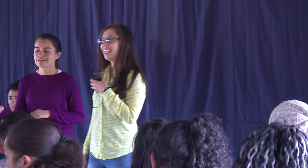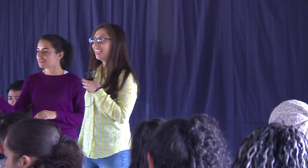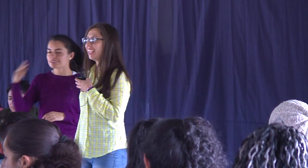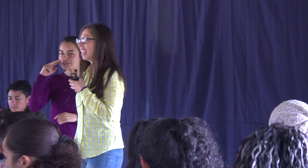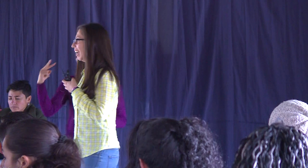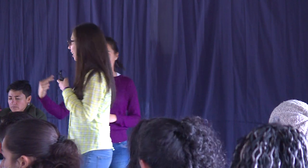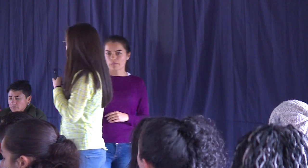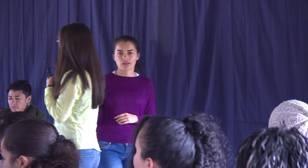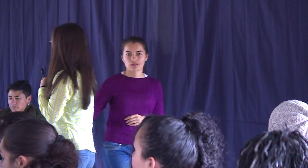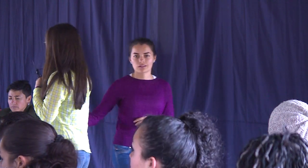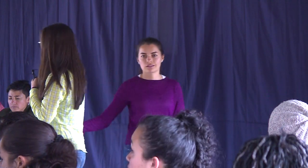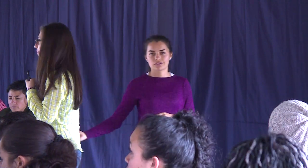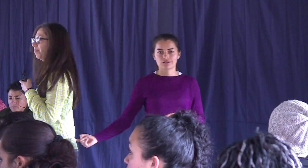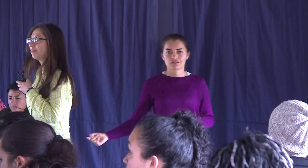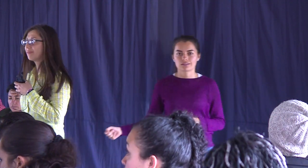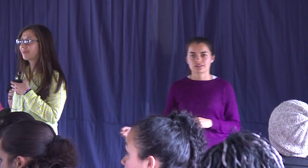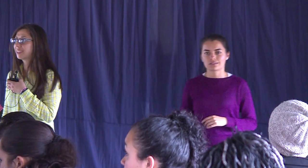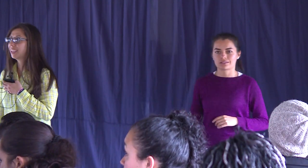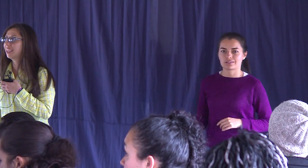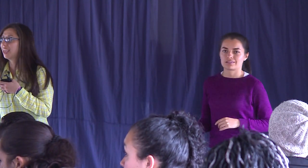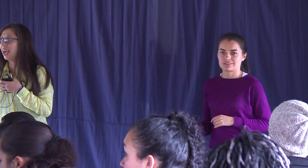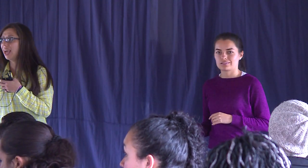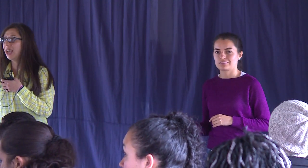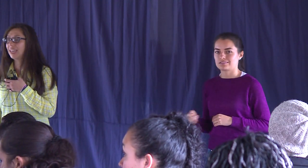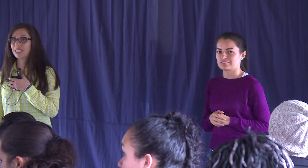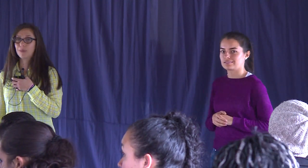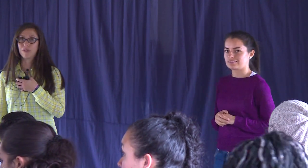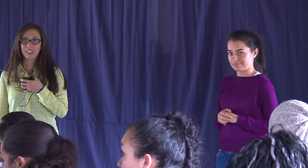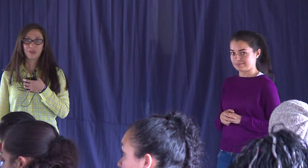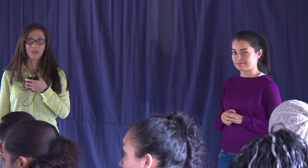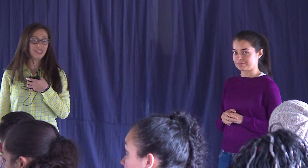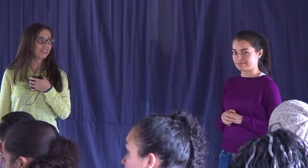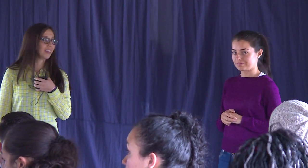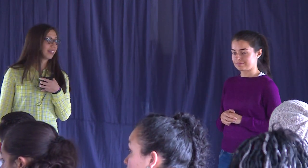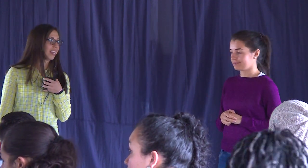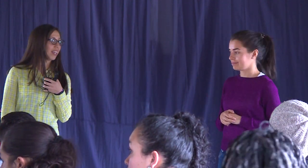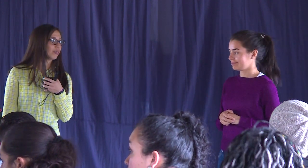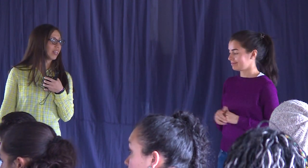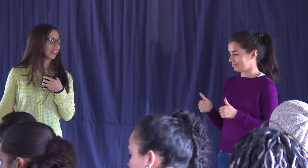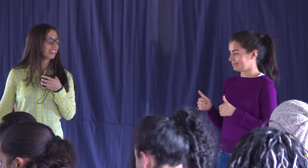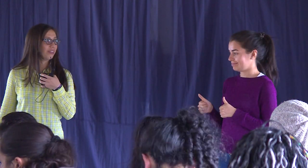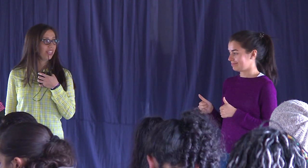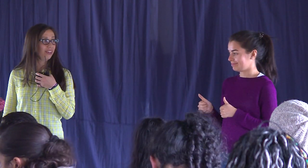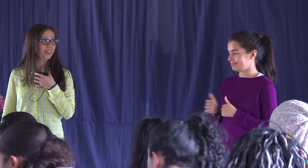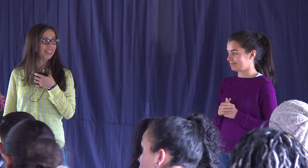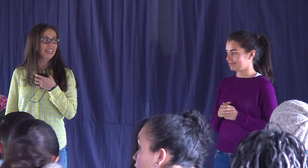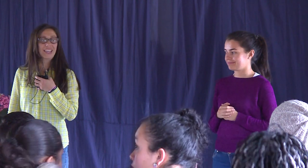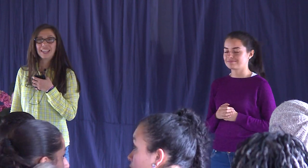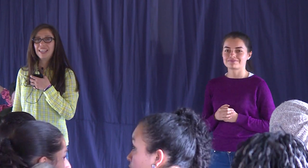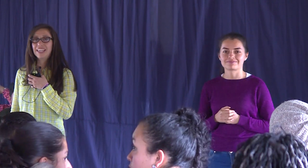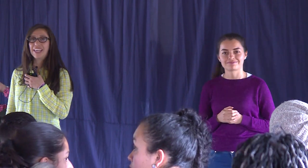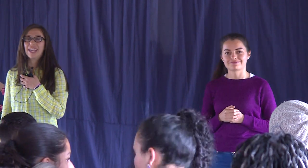lo primero es agradecer el espacio a las profesoras que nos han recibido